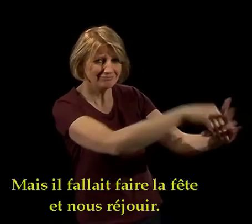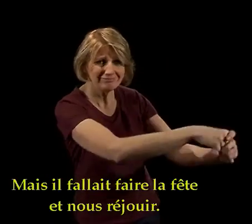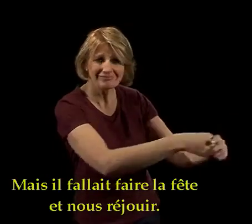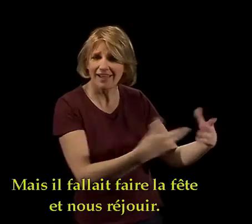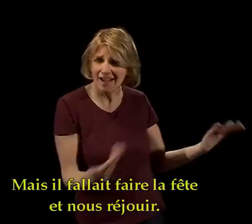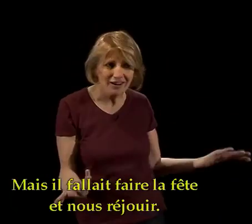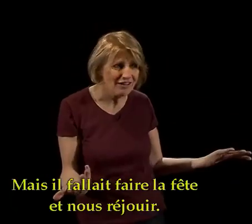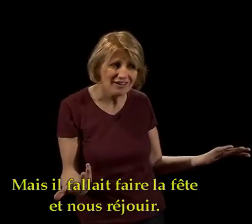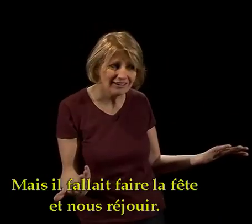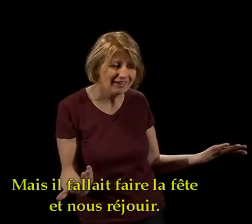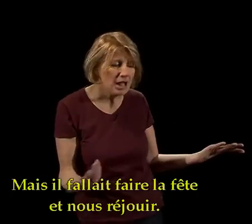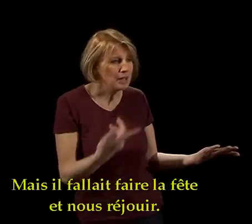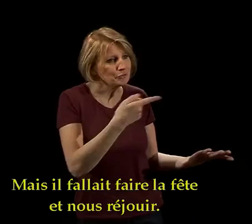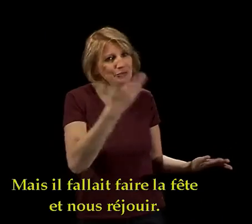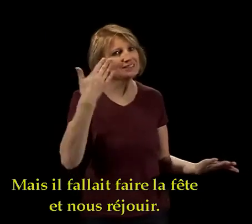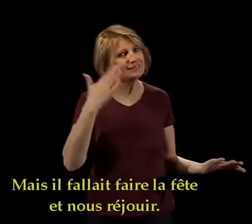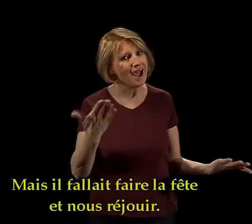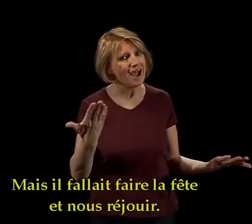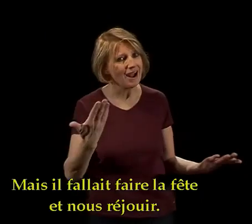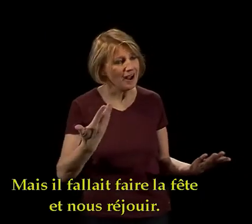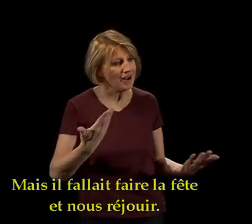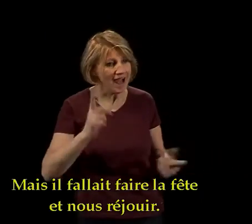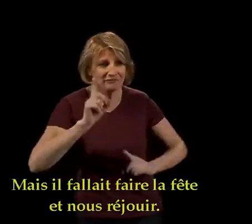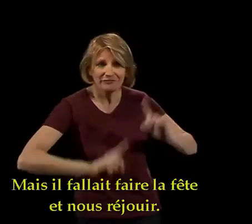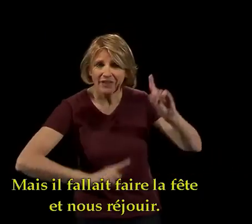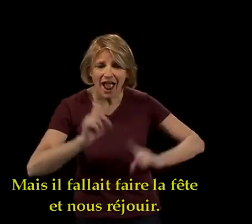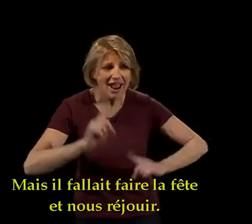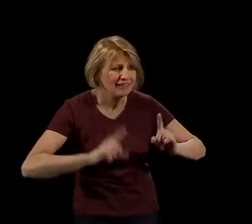toi. Mais il fallait faire la fête et nous réjouir. »